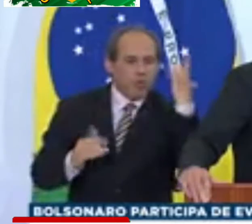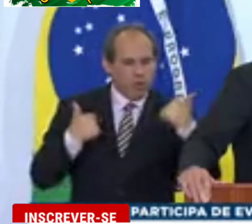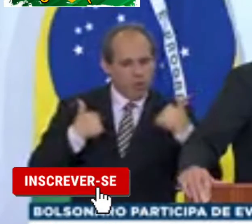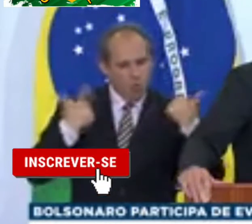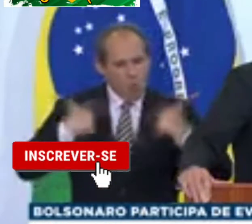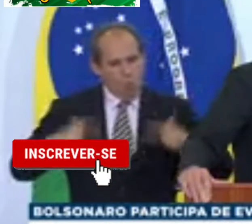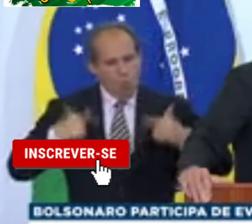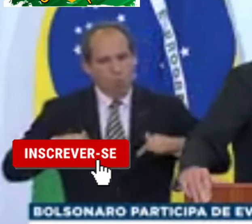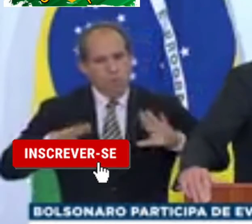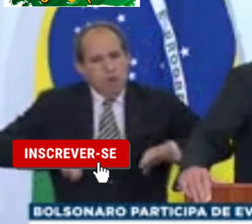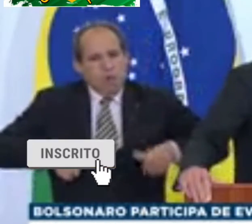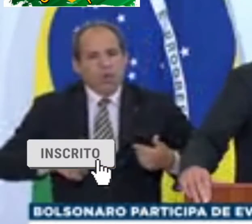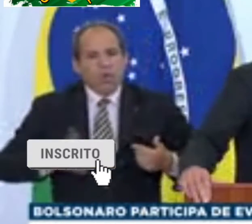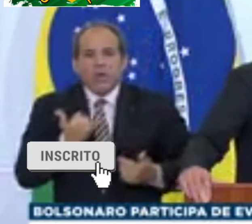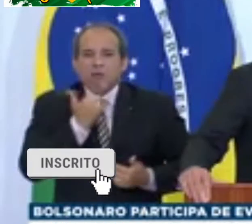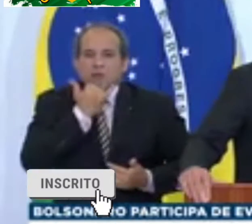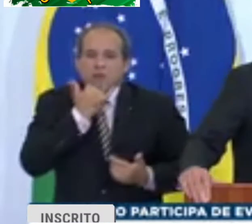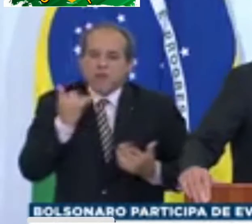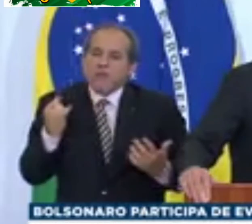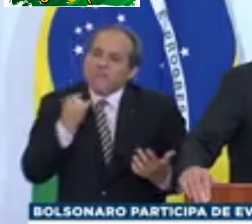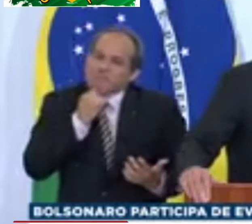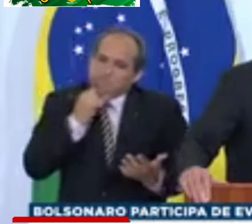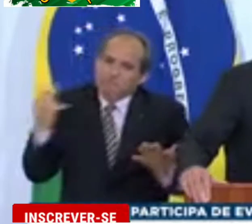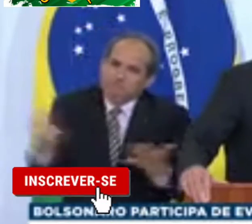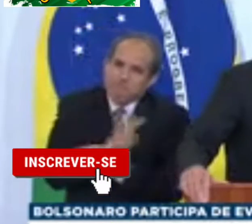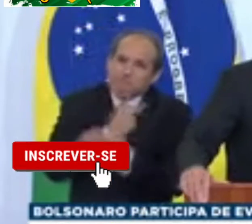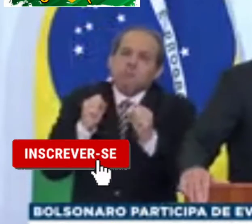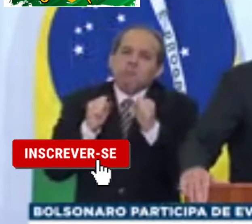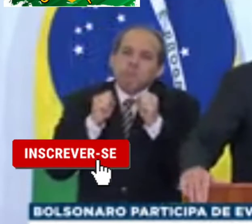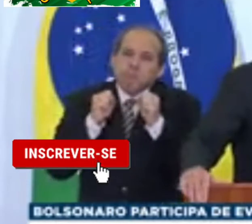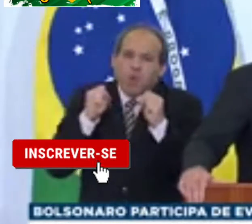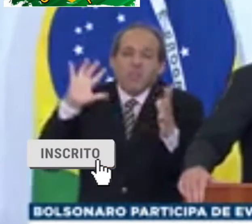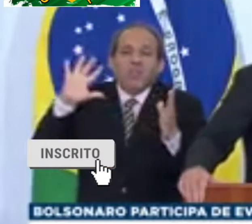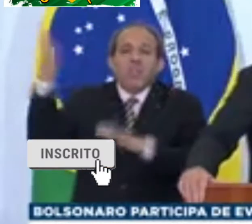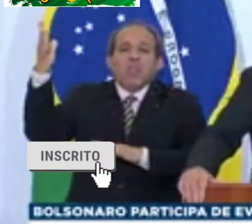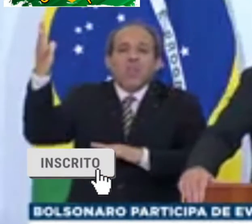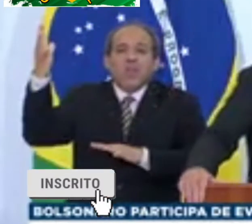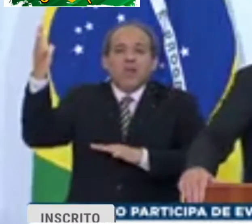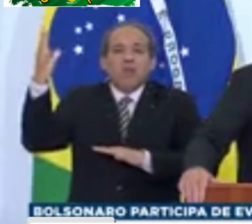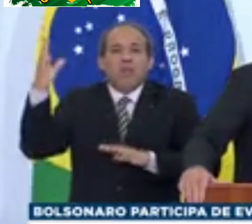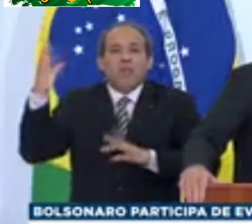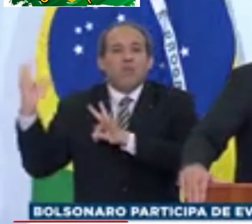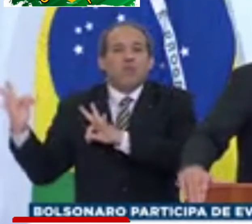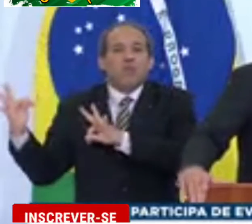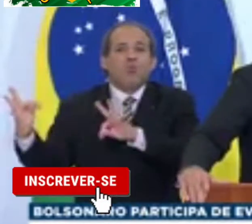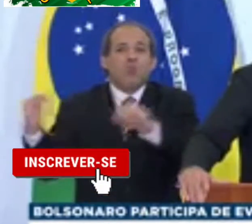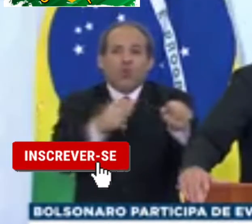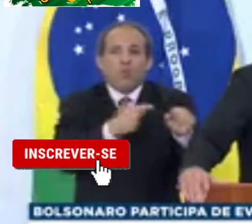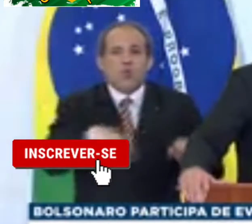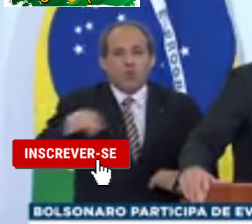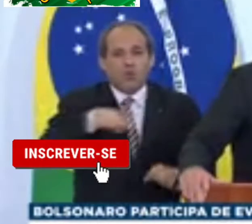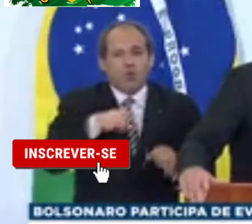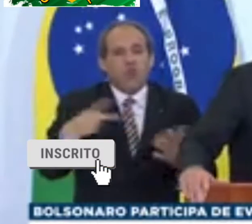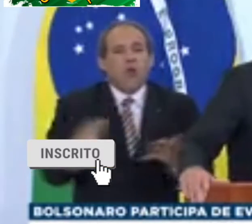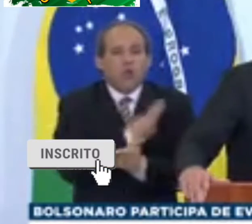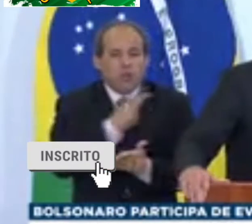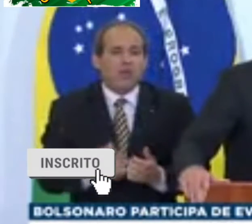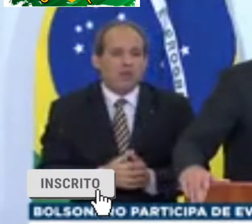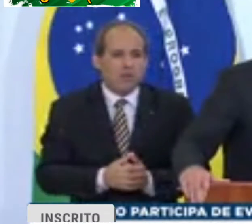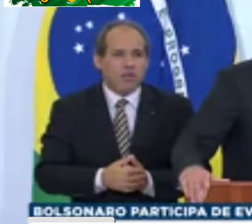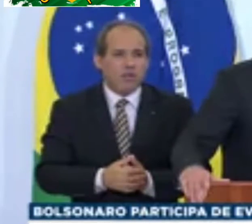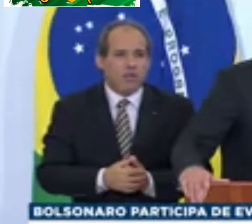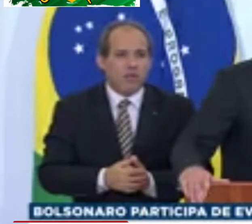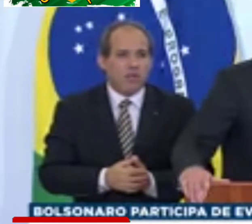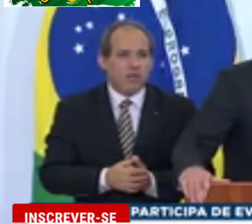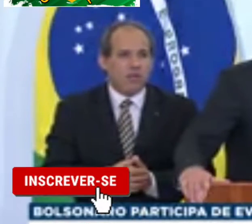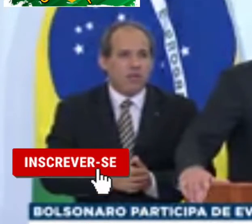Infelizmente, estas coisas podem acontecer com cada um de nós. Não pensem